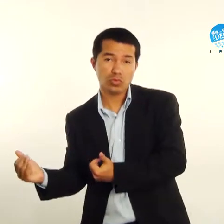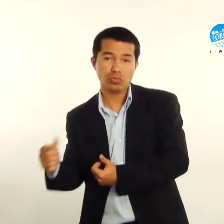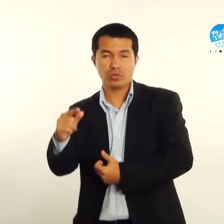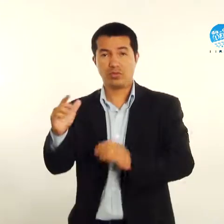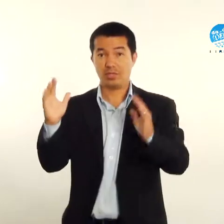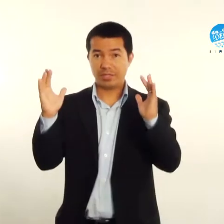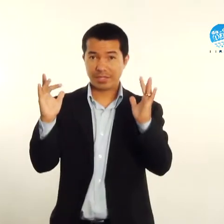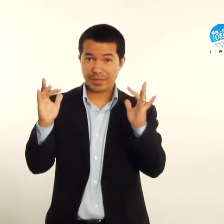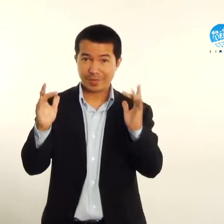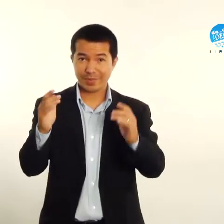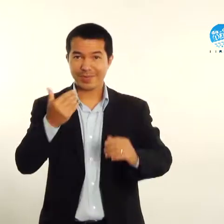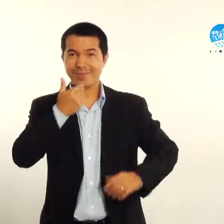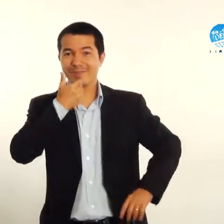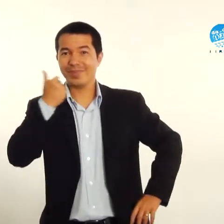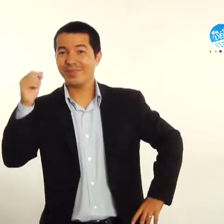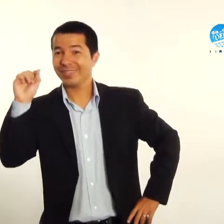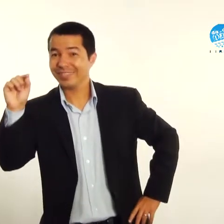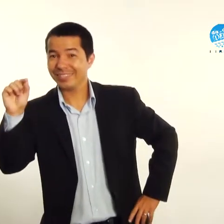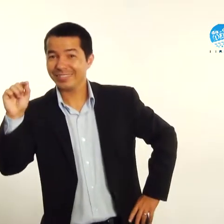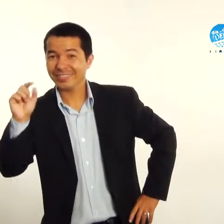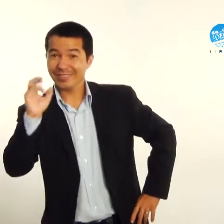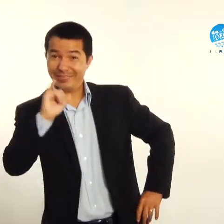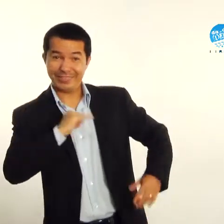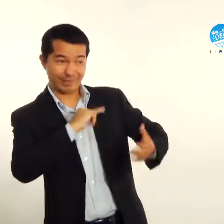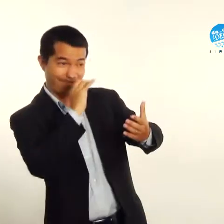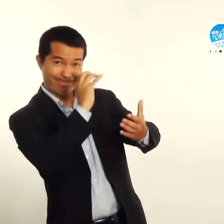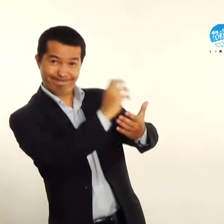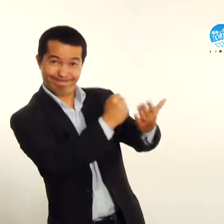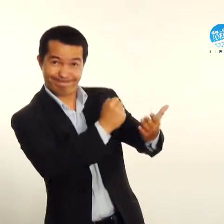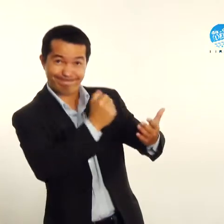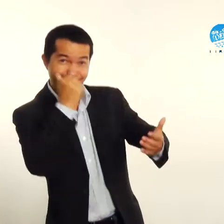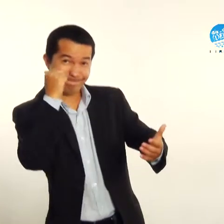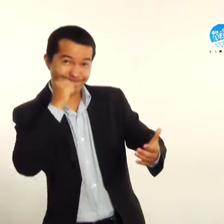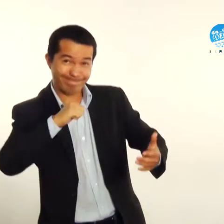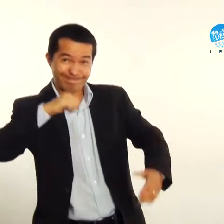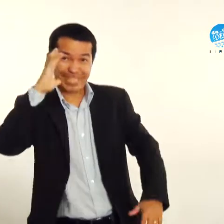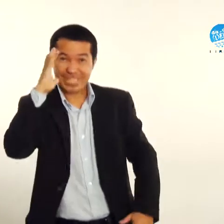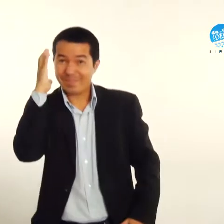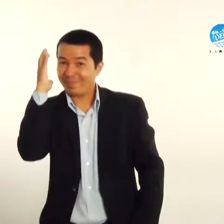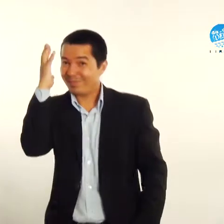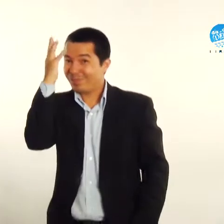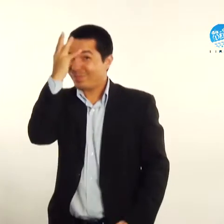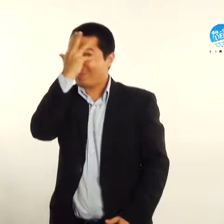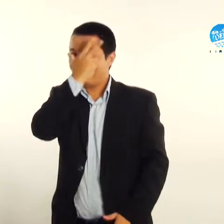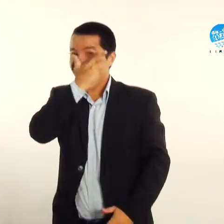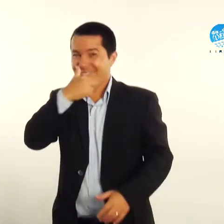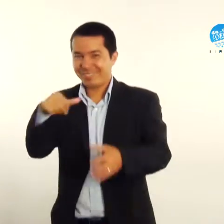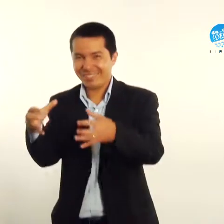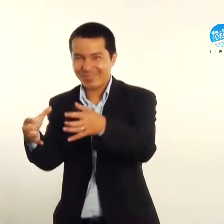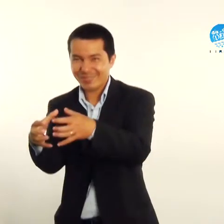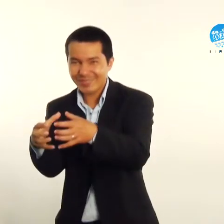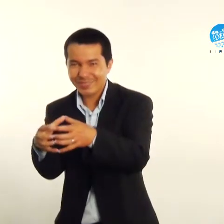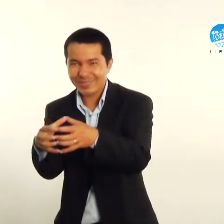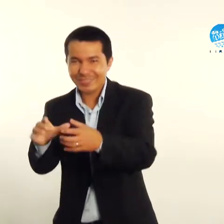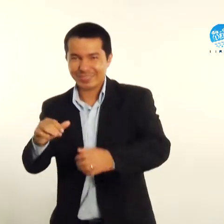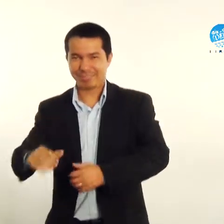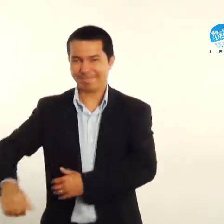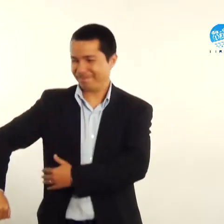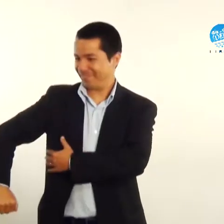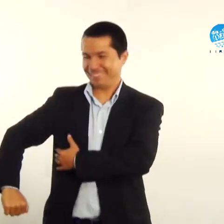de namoro, o melhor e o maior é aquele que consegue conquistar aquela menina mais bonita da turma e